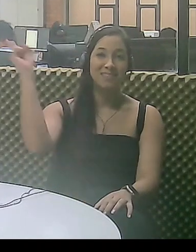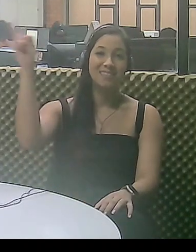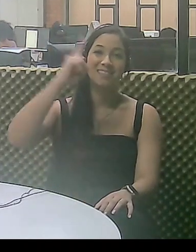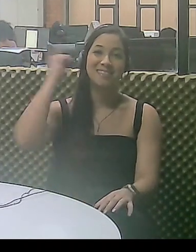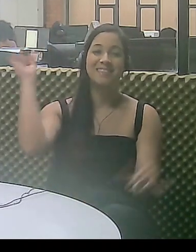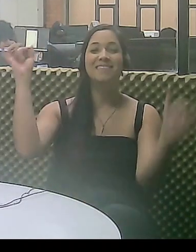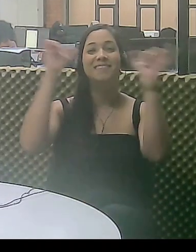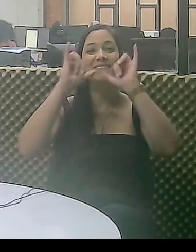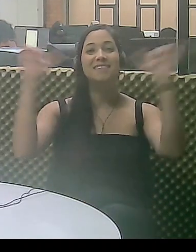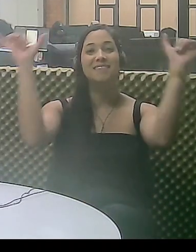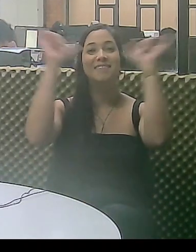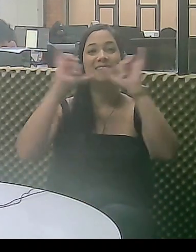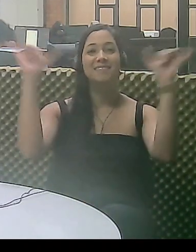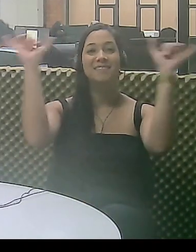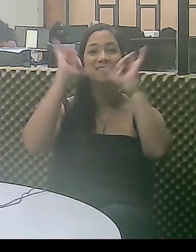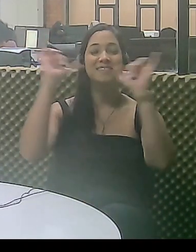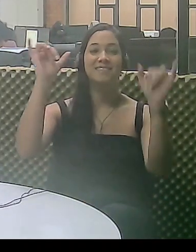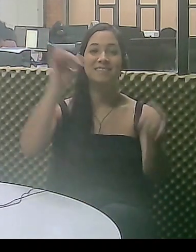Giro de